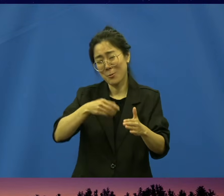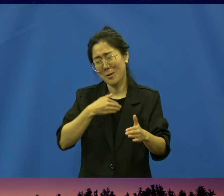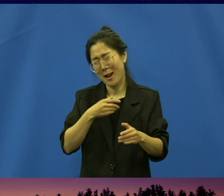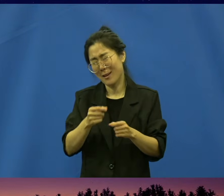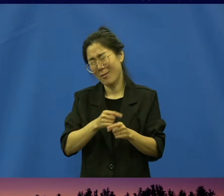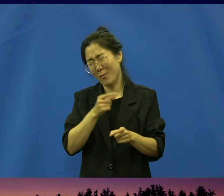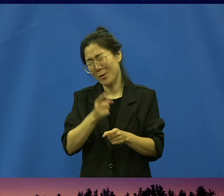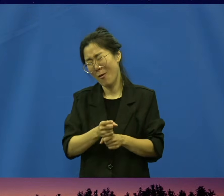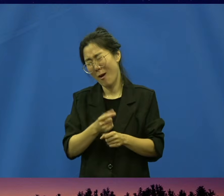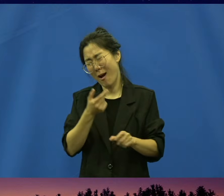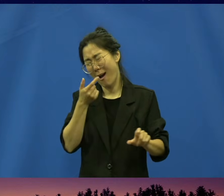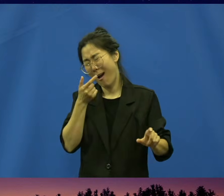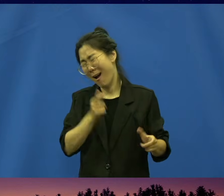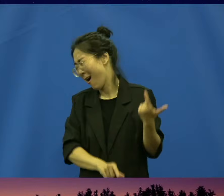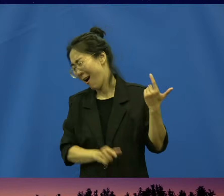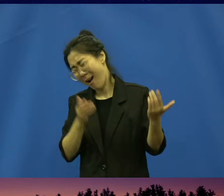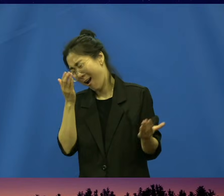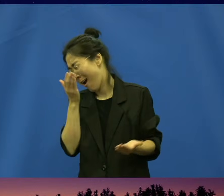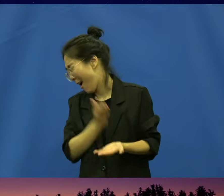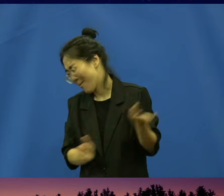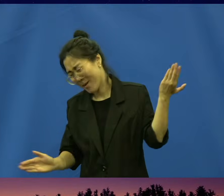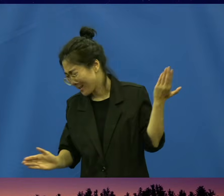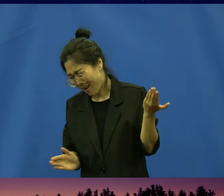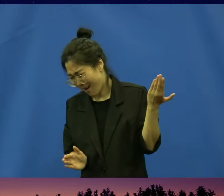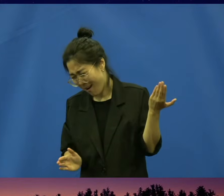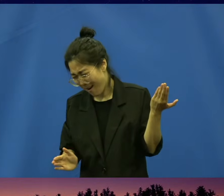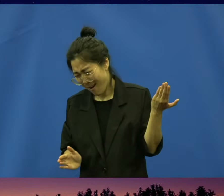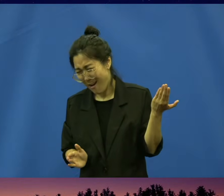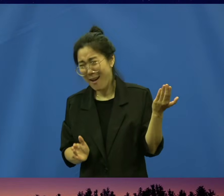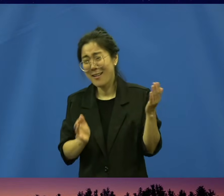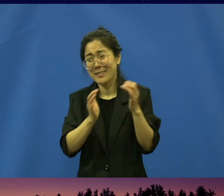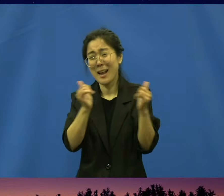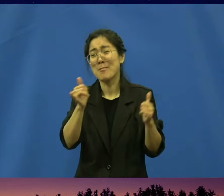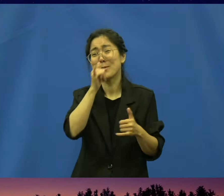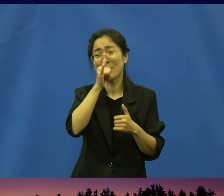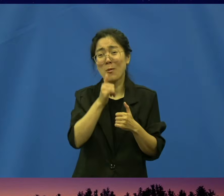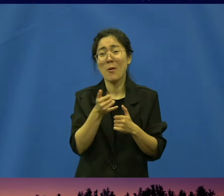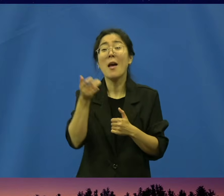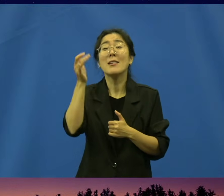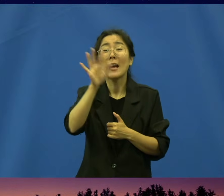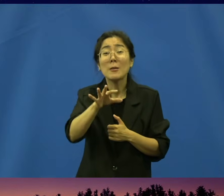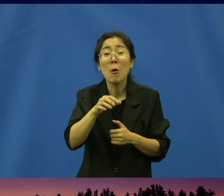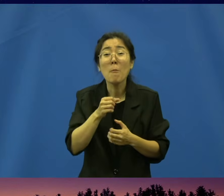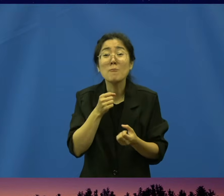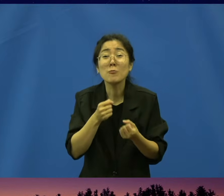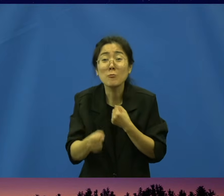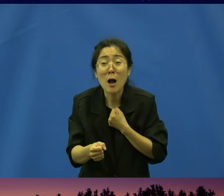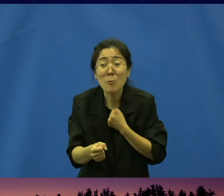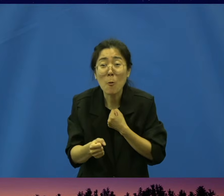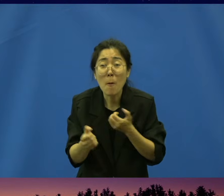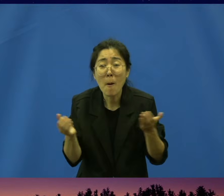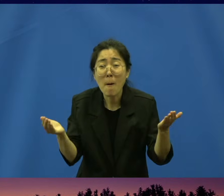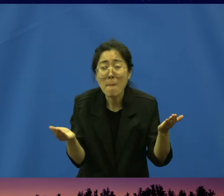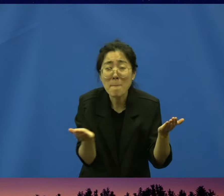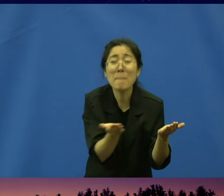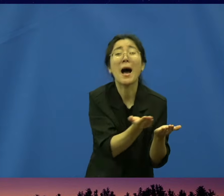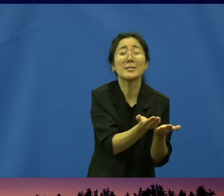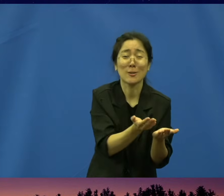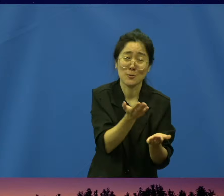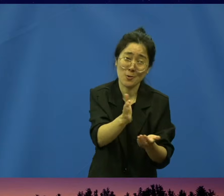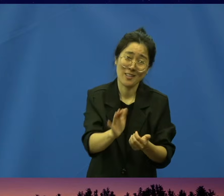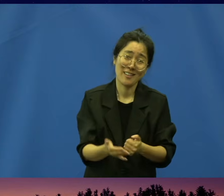될까요? 받아줘야 돼요. 예. 근데 거기서 맞춰가는 거예요. 이래야